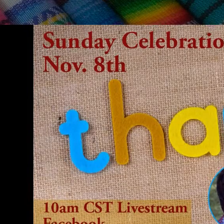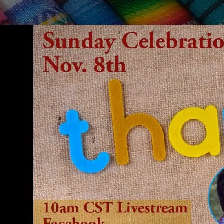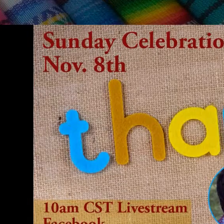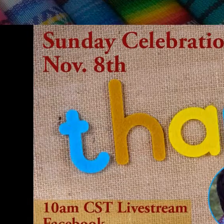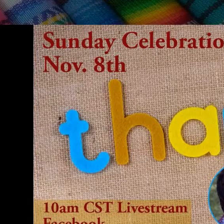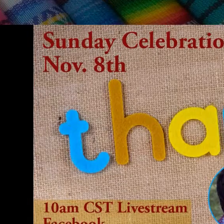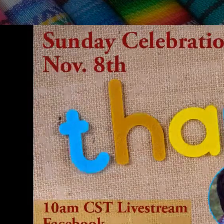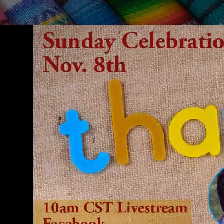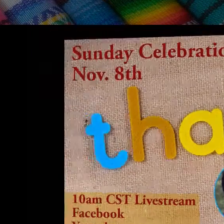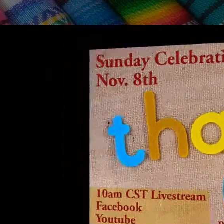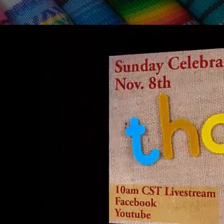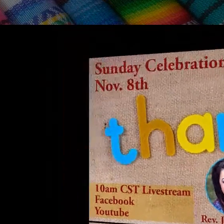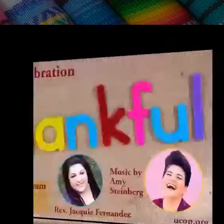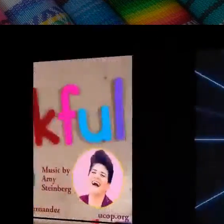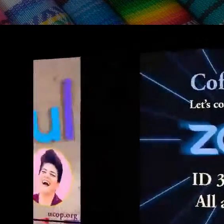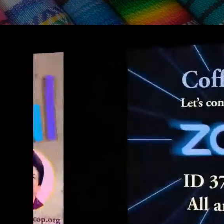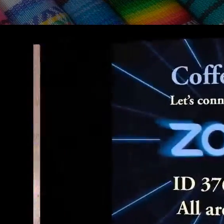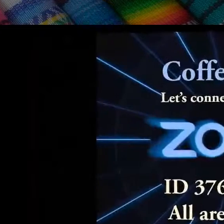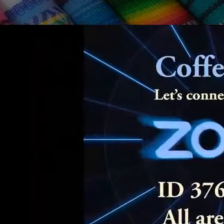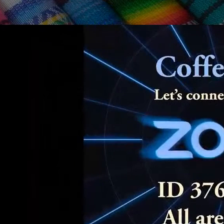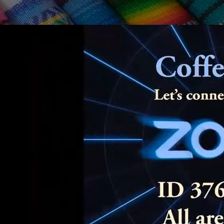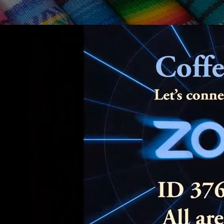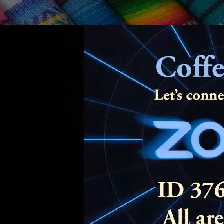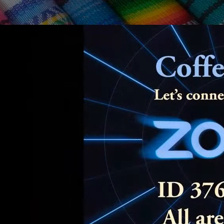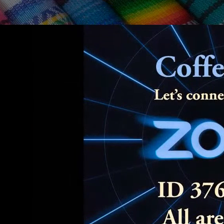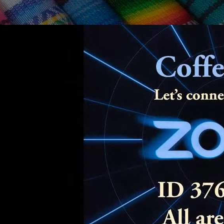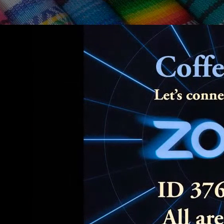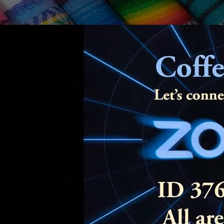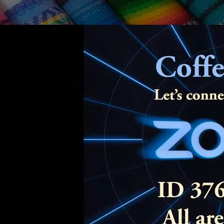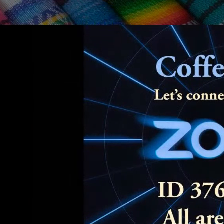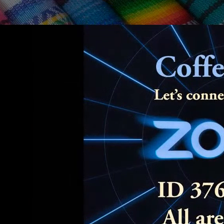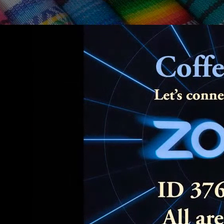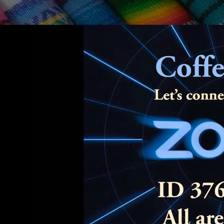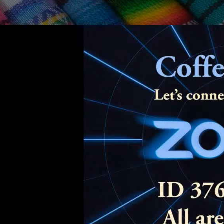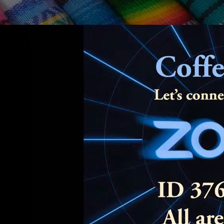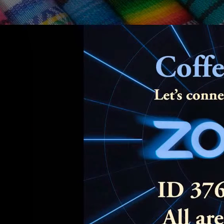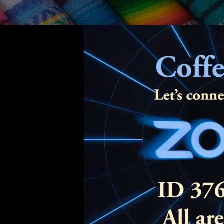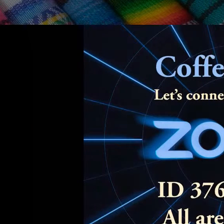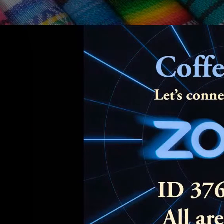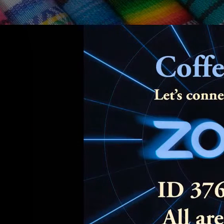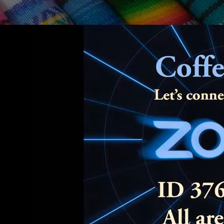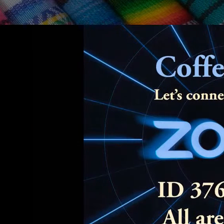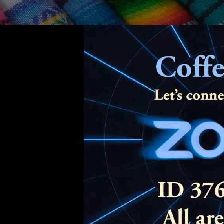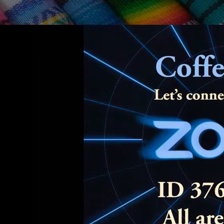tierno, llorona, a verme llorar, lloraba.